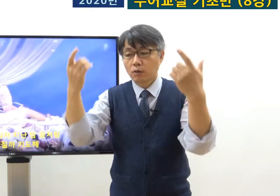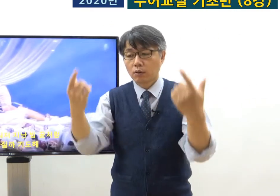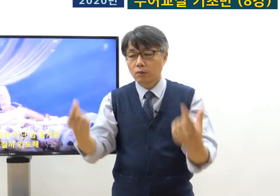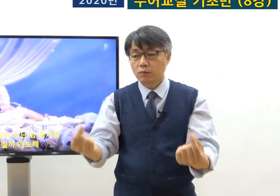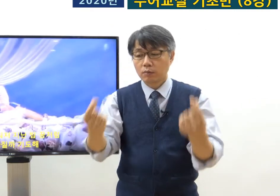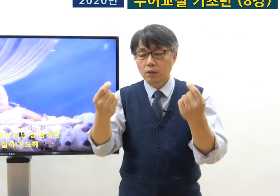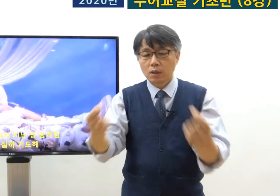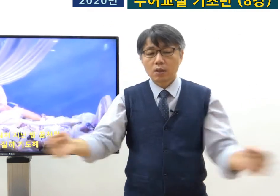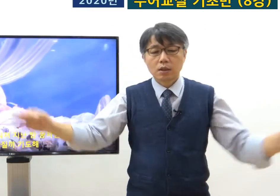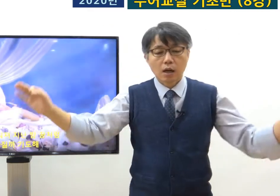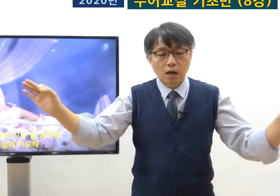밤꿈처럼